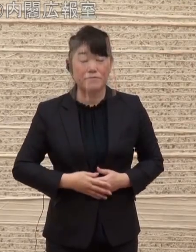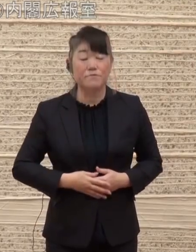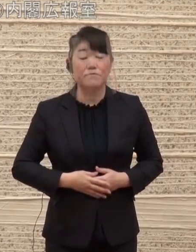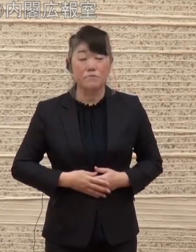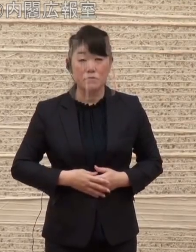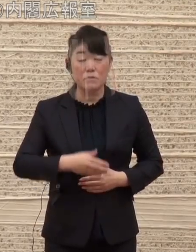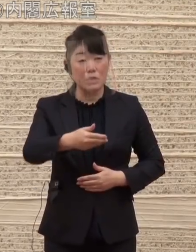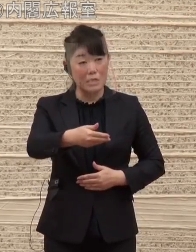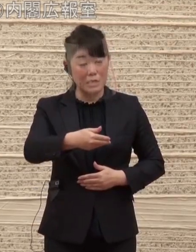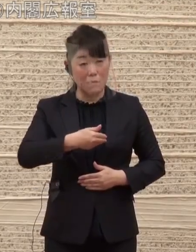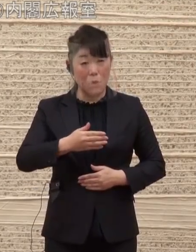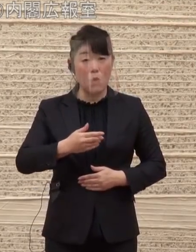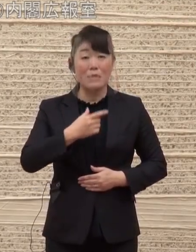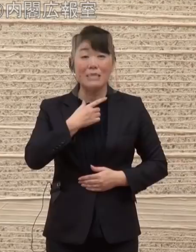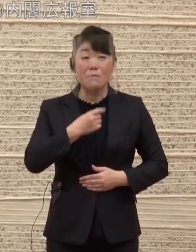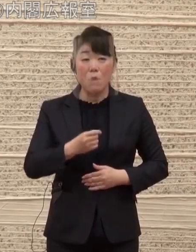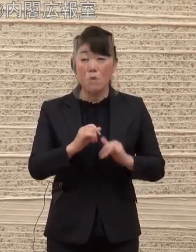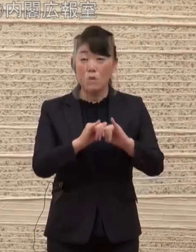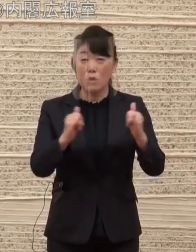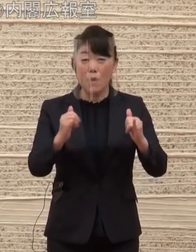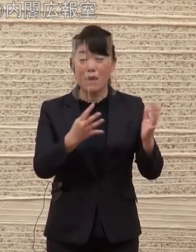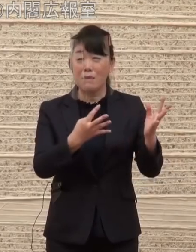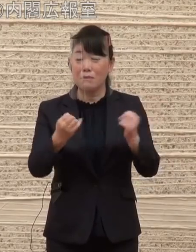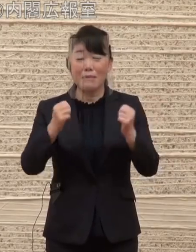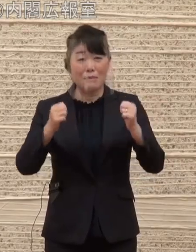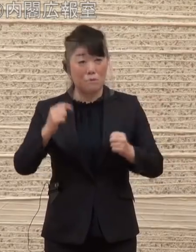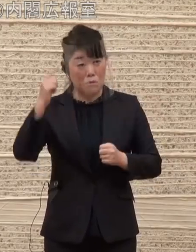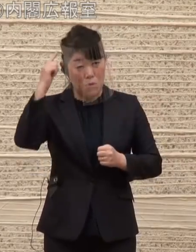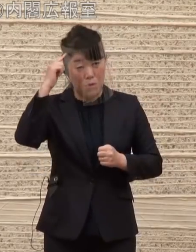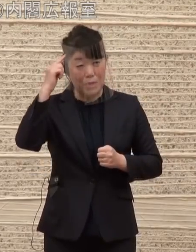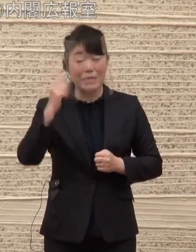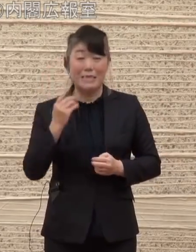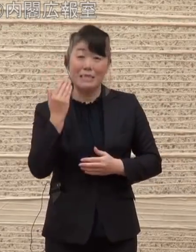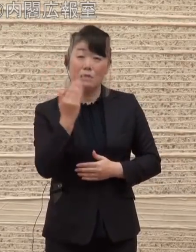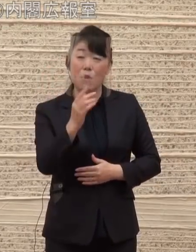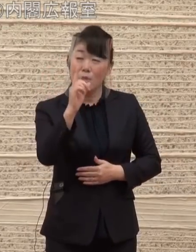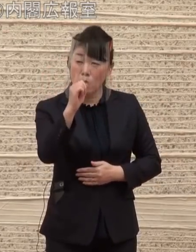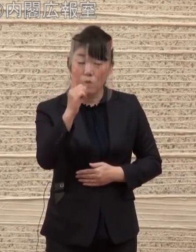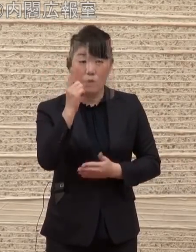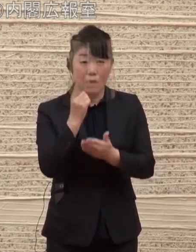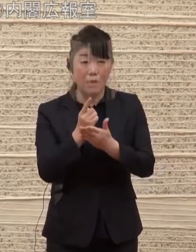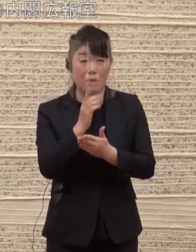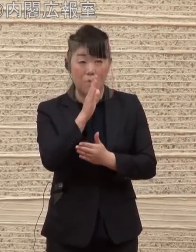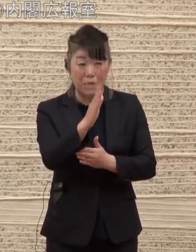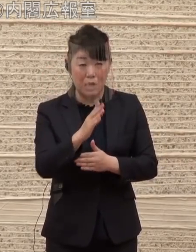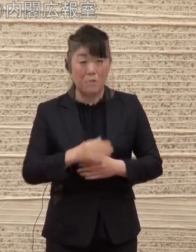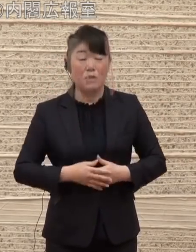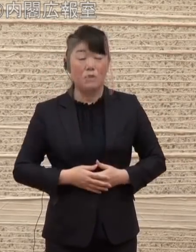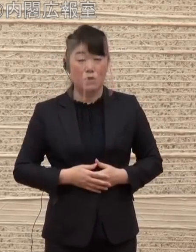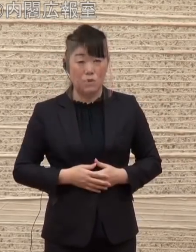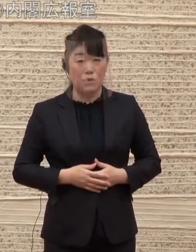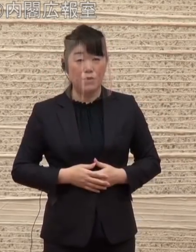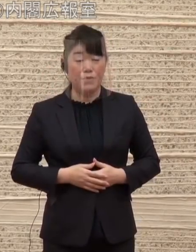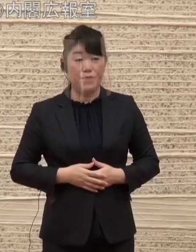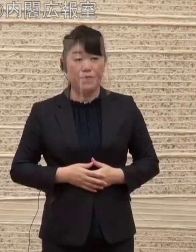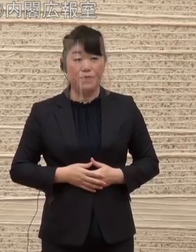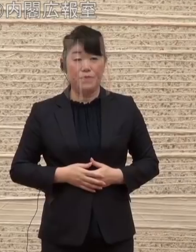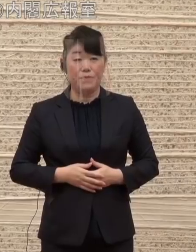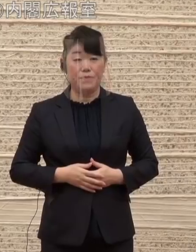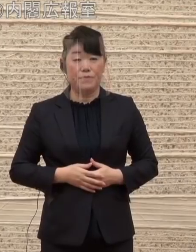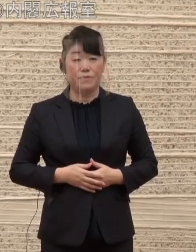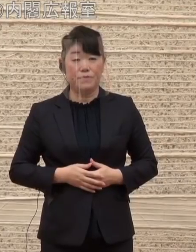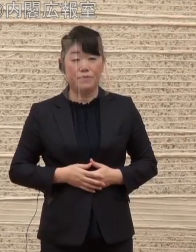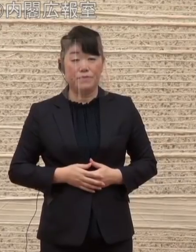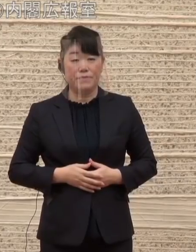質問希望され方あの多いと思いますのであの質問を1人1問でお願いしたいと思いますそれではどうぞお供され方どうぞよろしくお願い致し